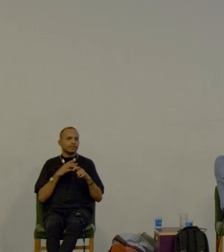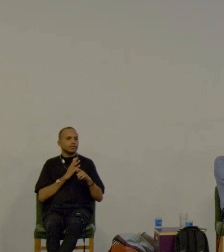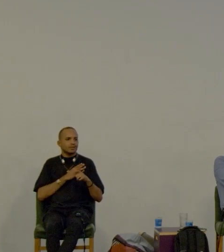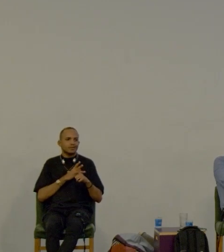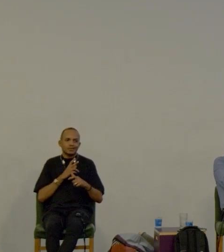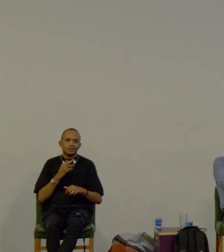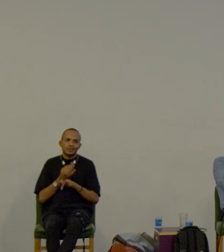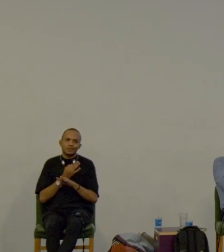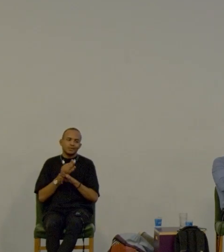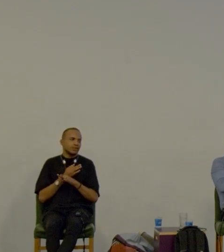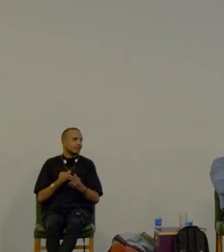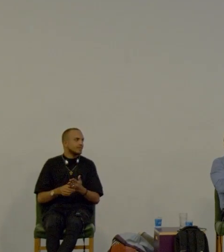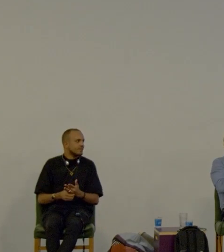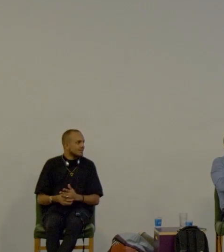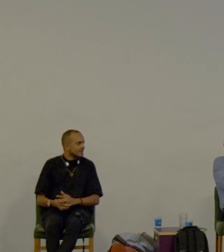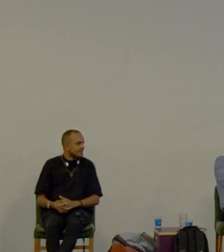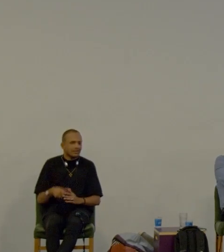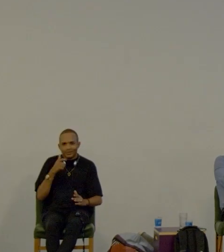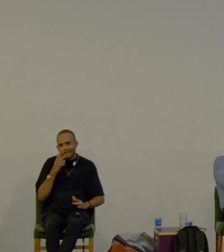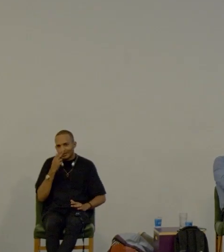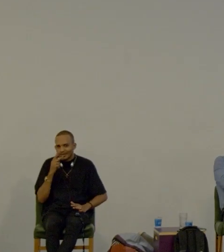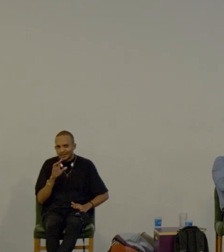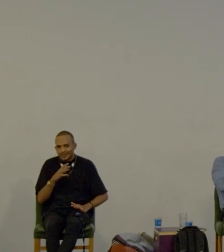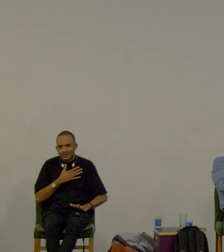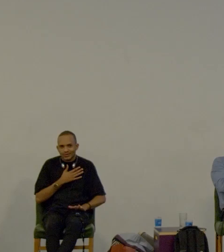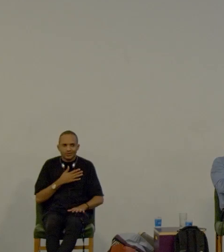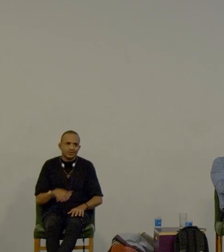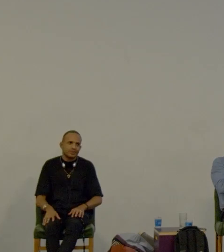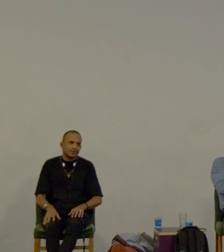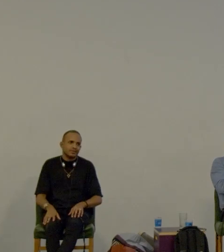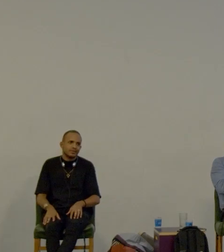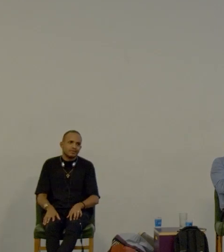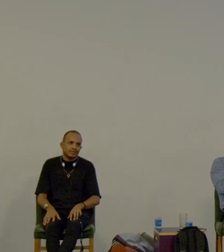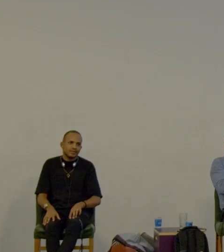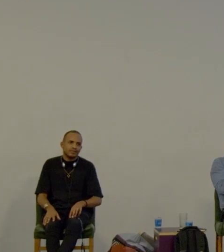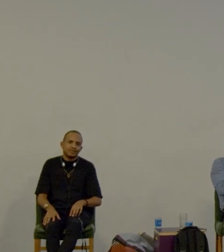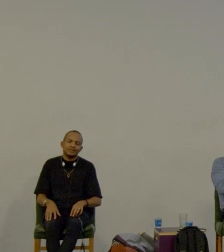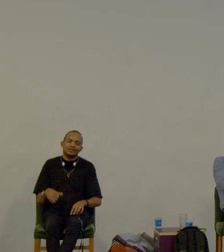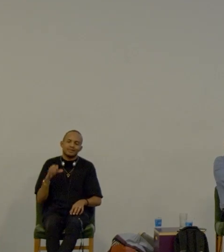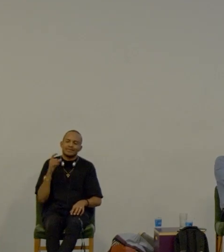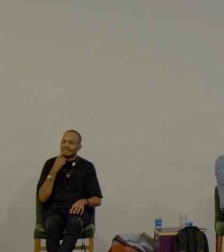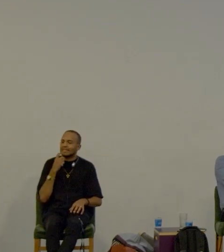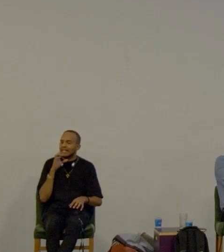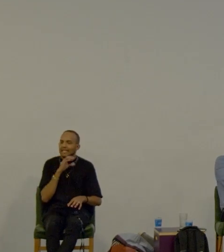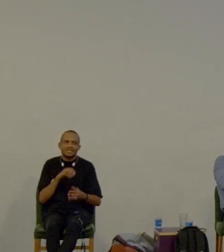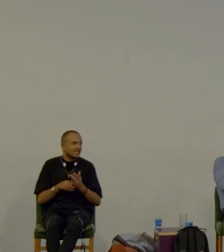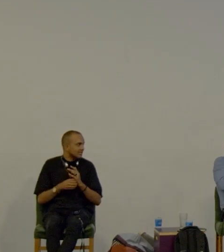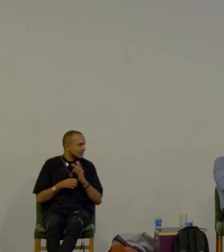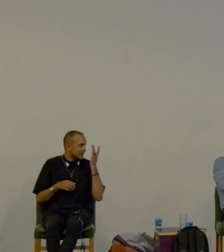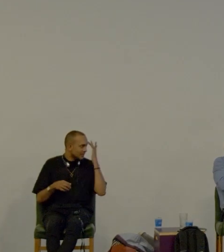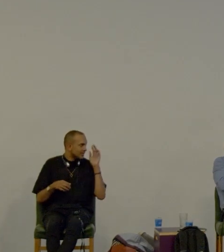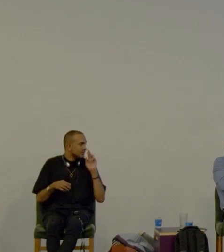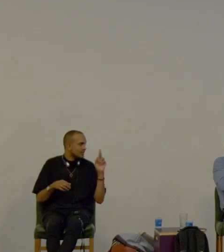coração forte, né? Eu acho que eu gosto, assim, né? Sangue quente. Não sei se te respondo bem,